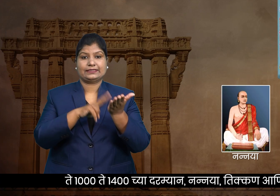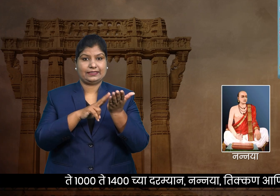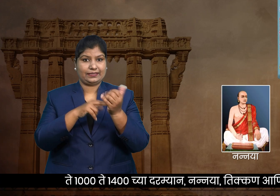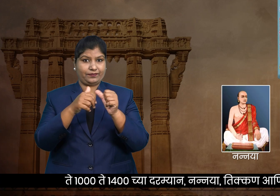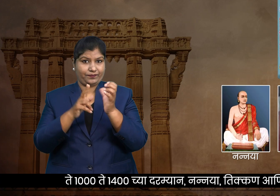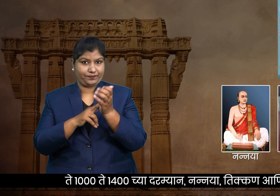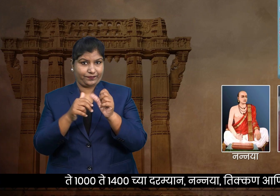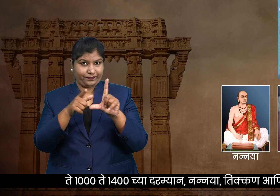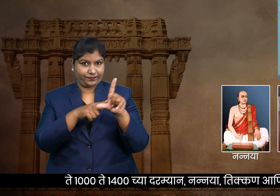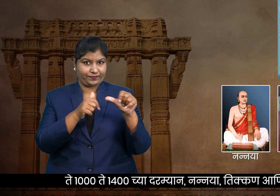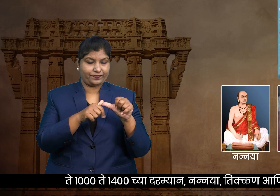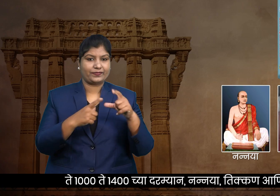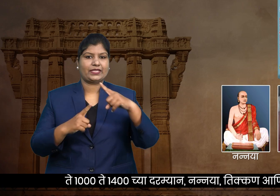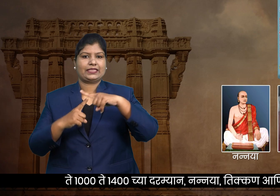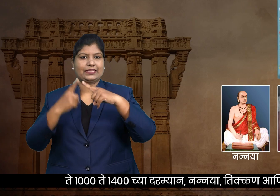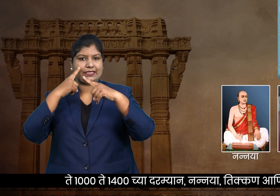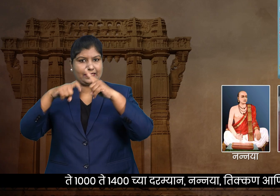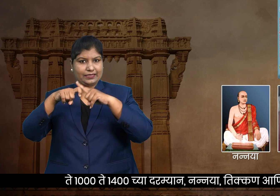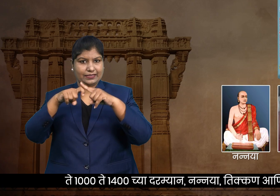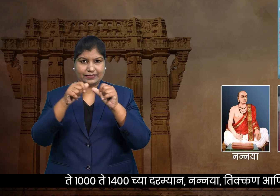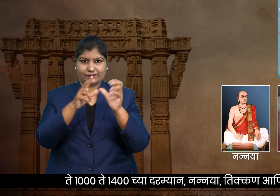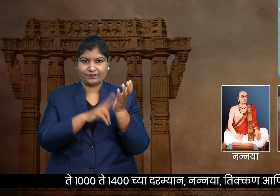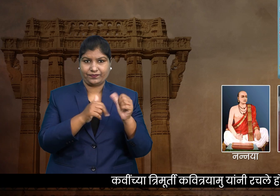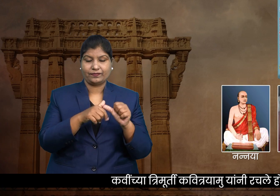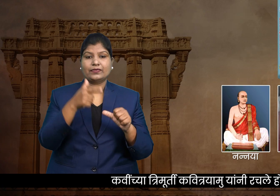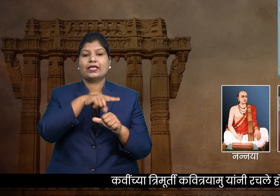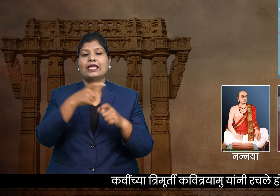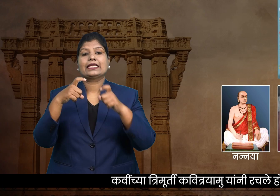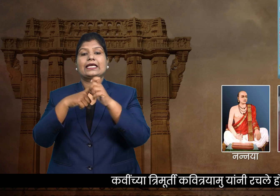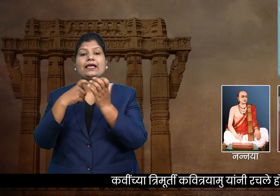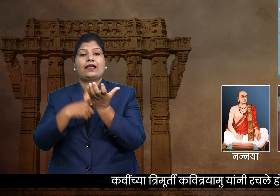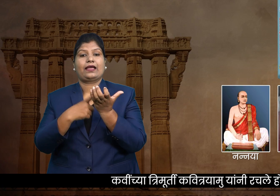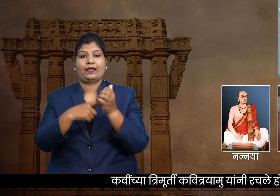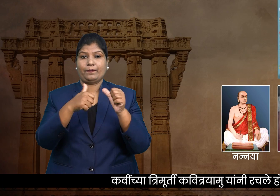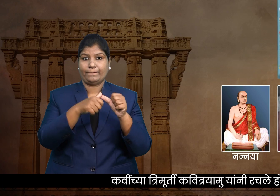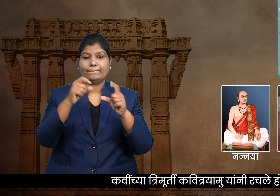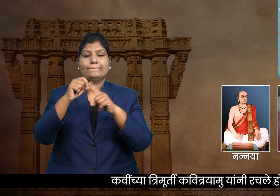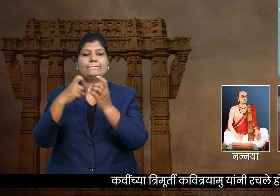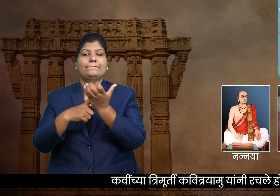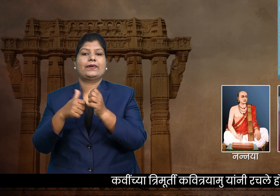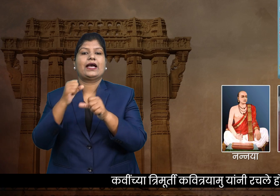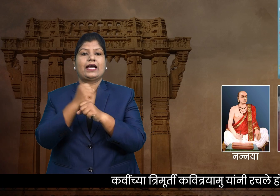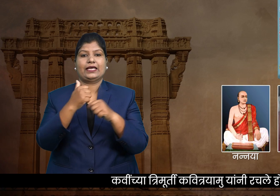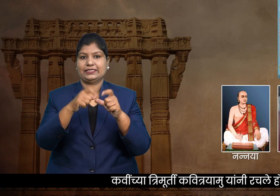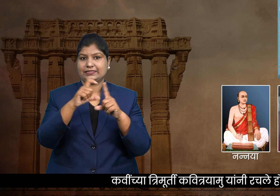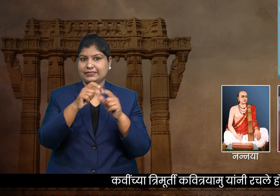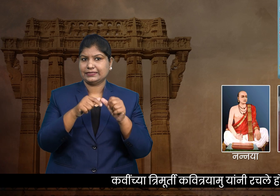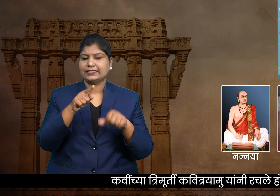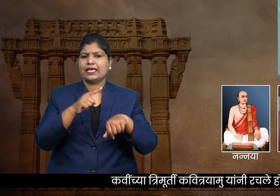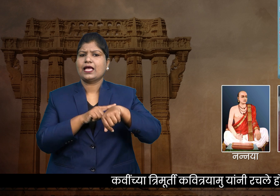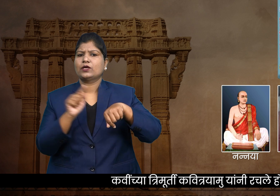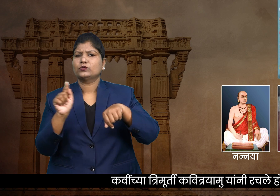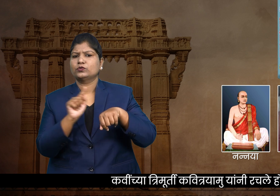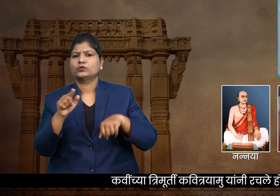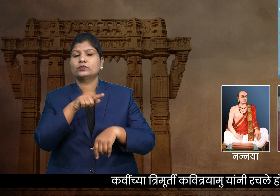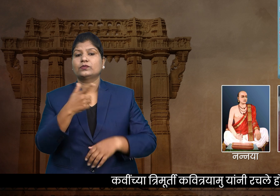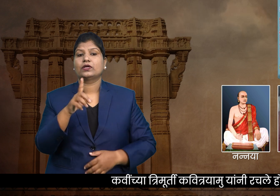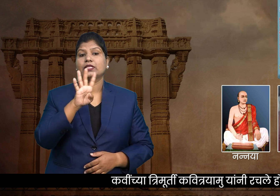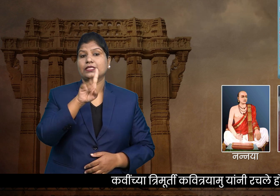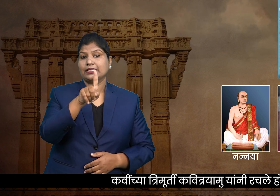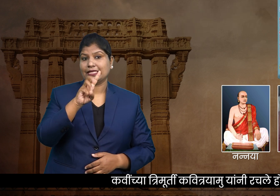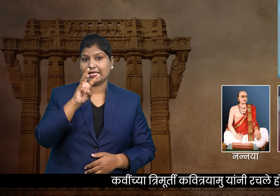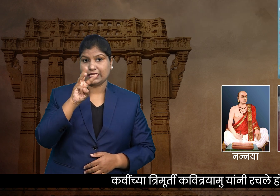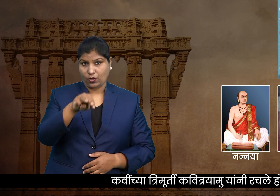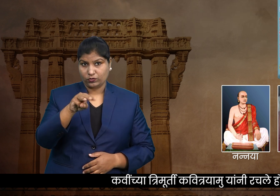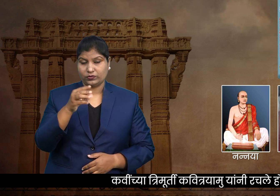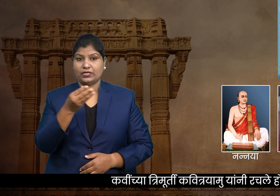नाण्यातिकरण आणि यारे प्रगत या काव्याच्या त्रिमूर्ती कवित्रयामू यांनी रचले